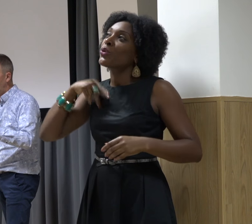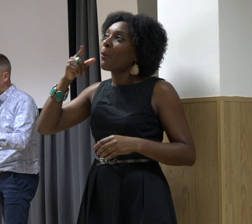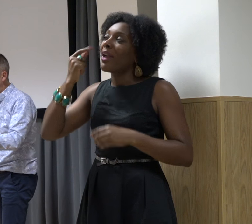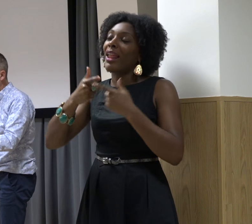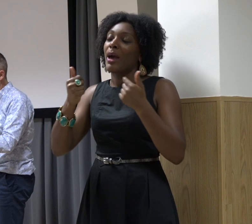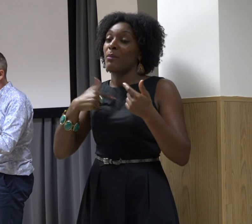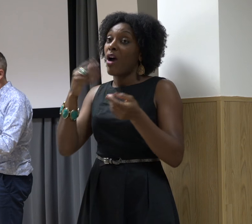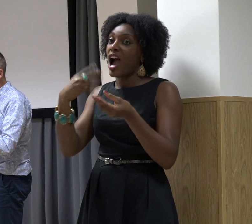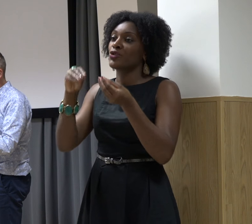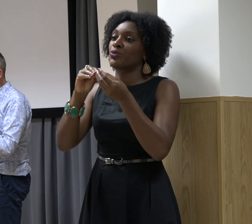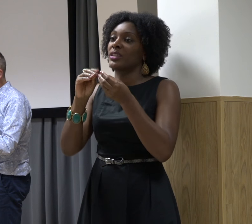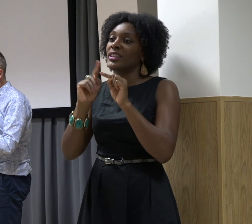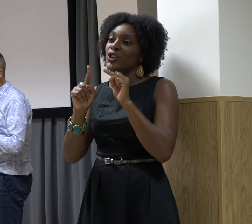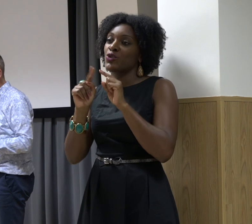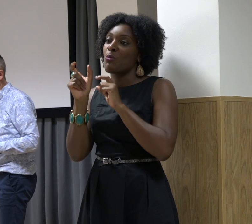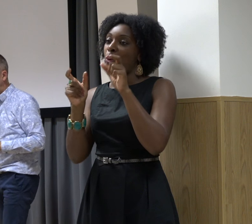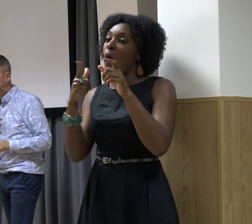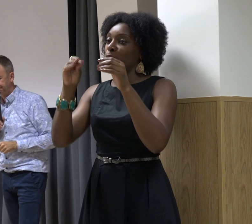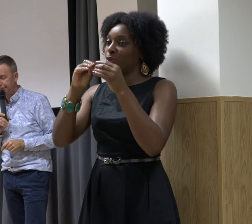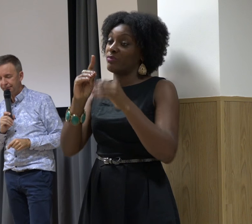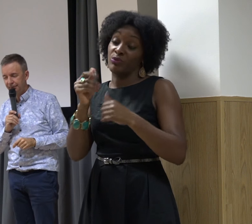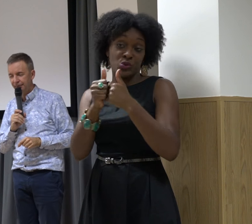Juste que j'ai mis quelques mots en plus.